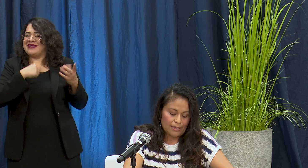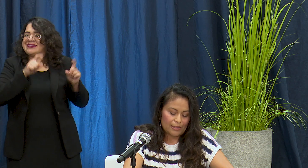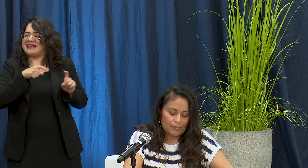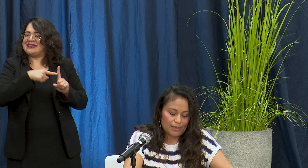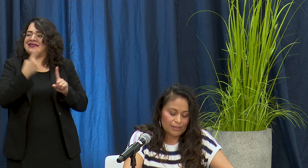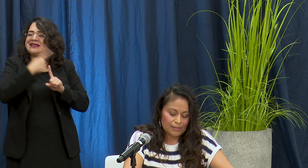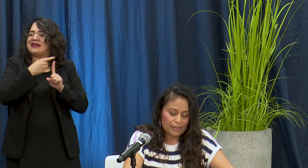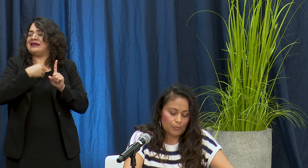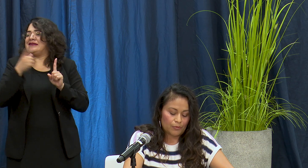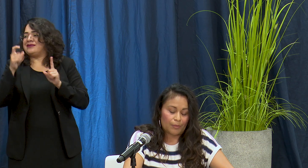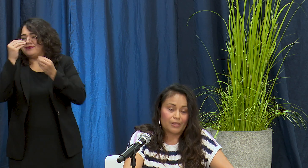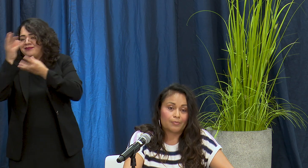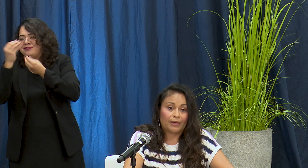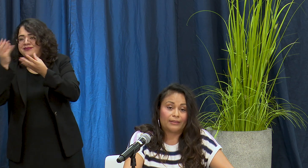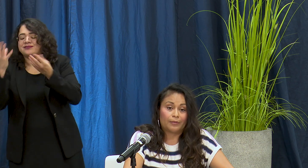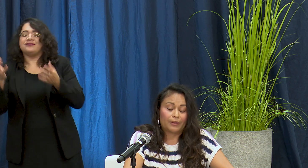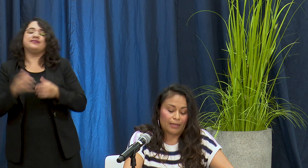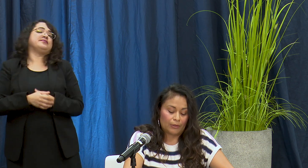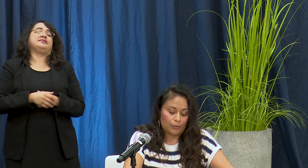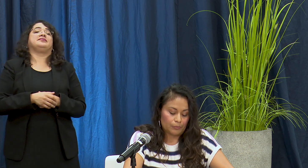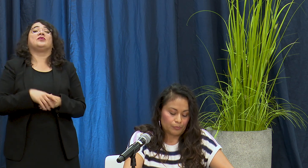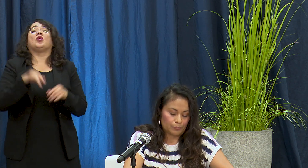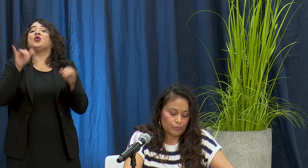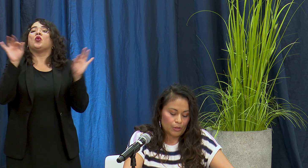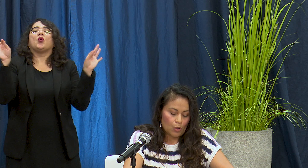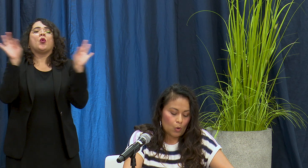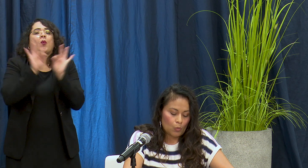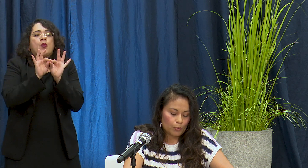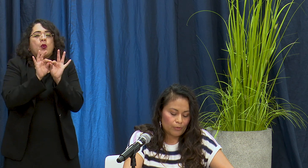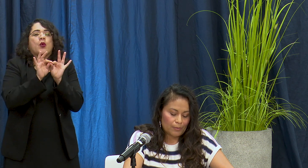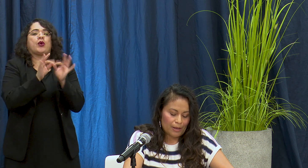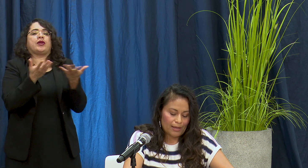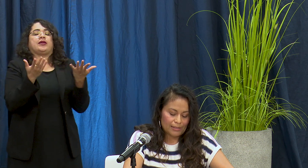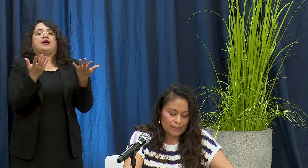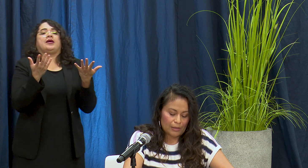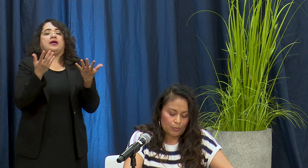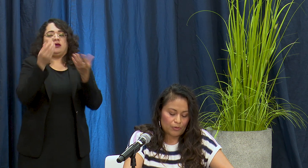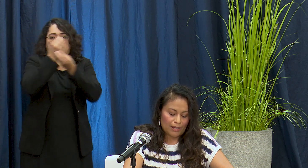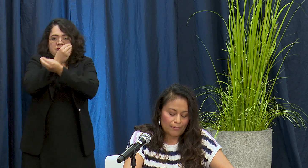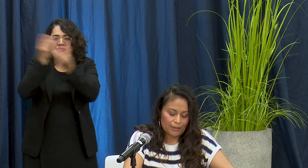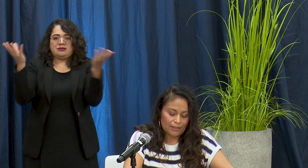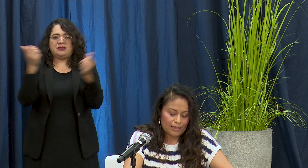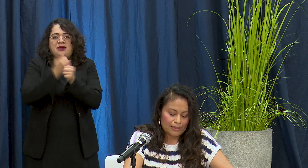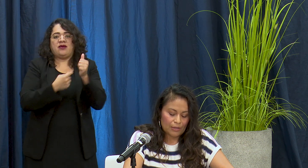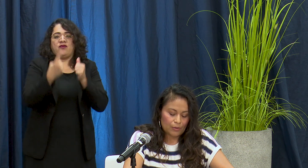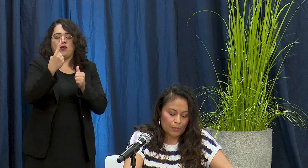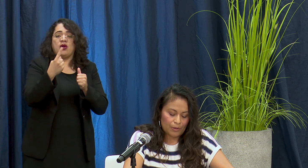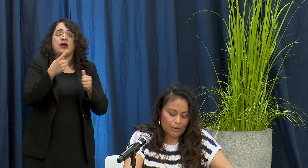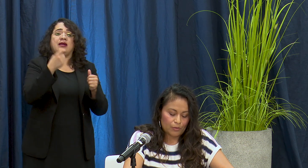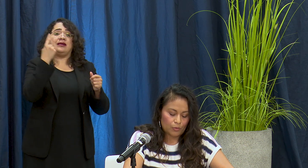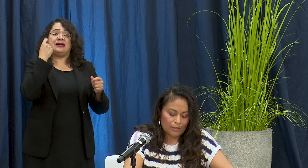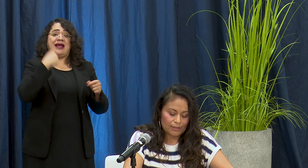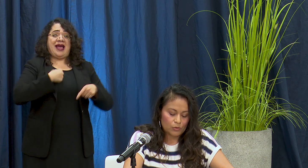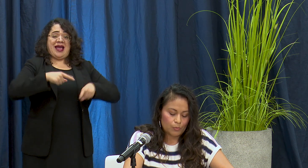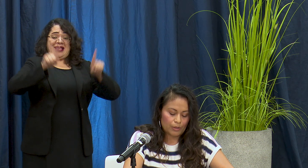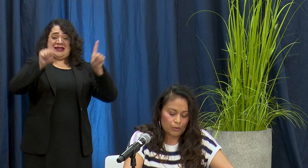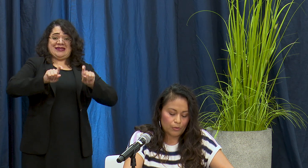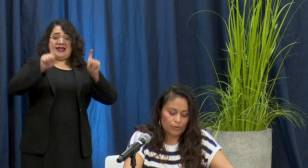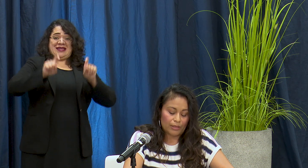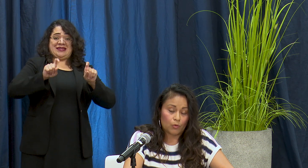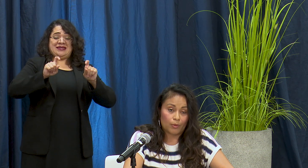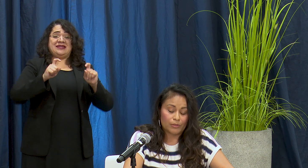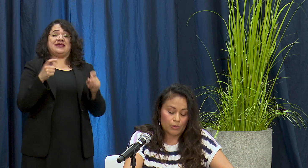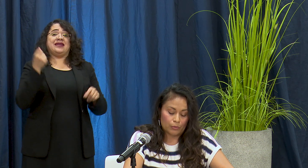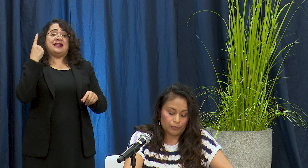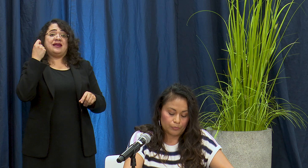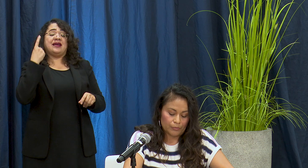negativo, también existen problemas para interpretarlo. Un problema es que podía haber realizado la prueba durante su periodo